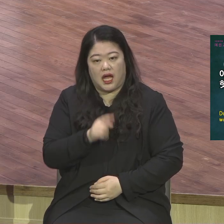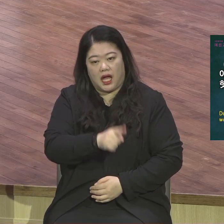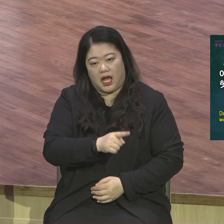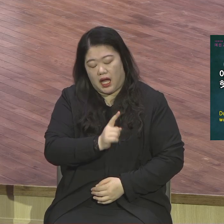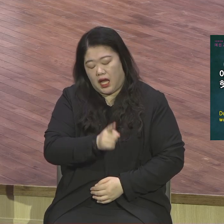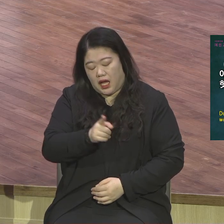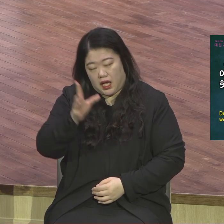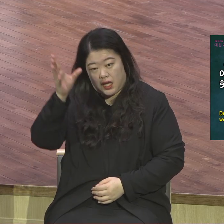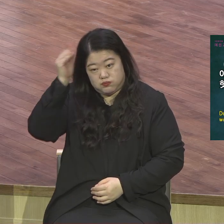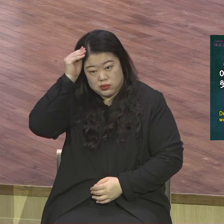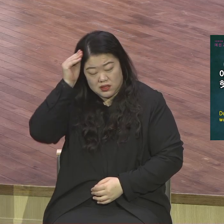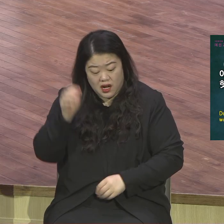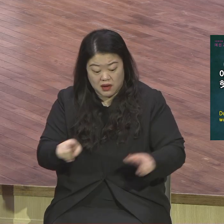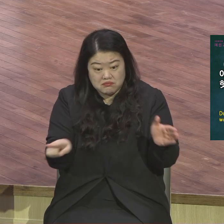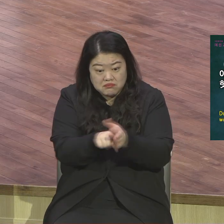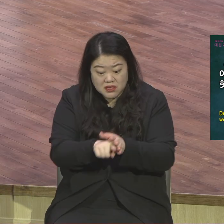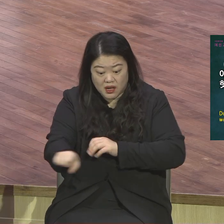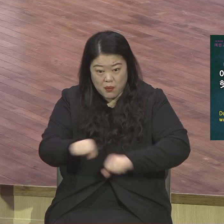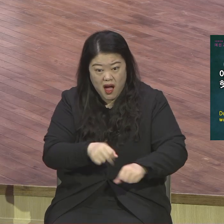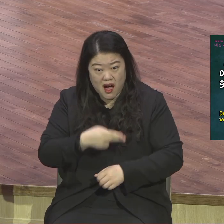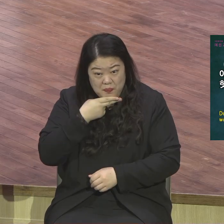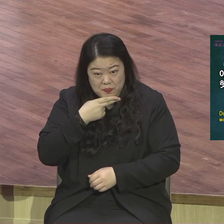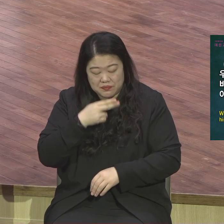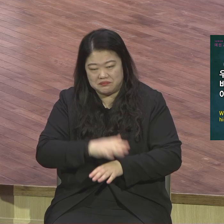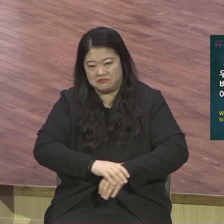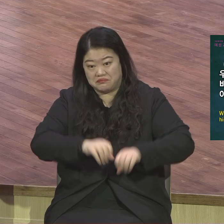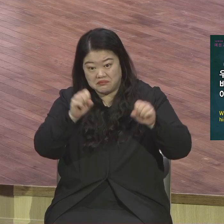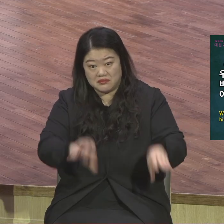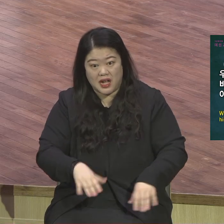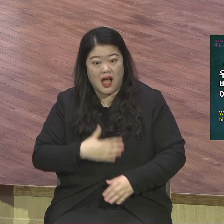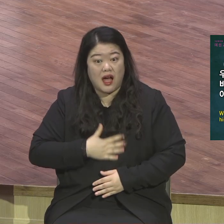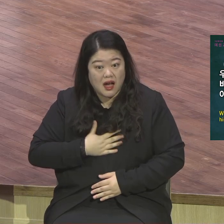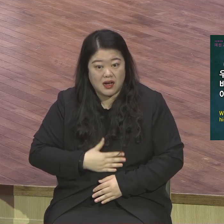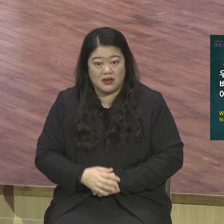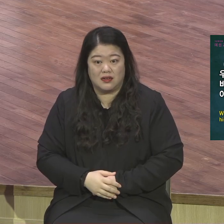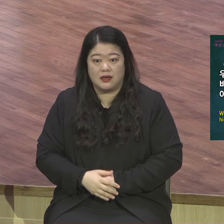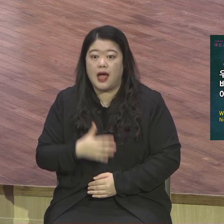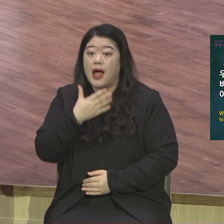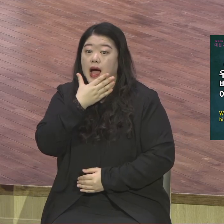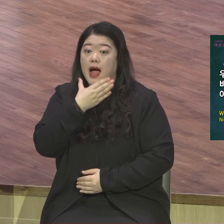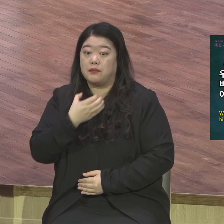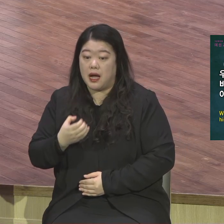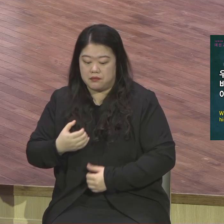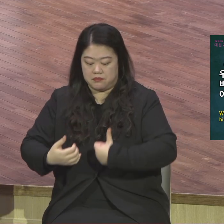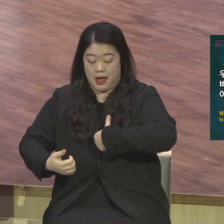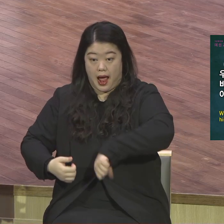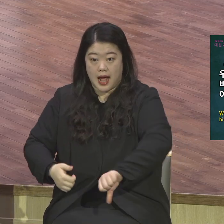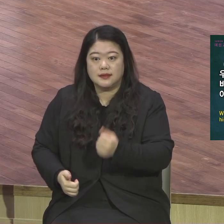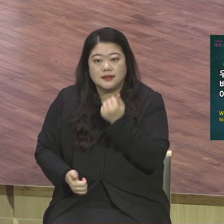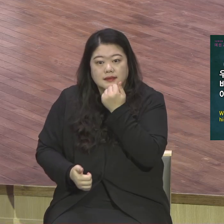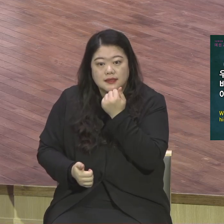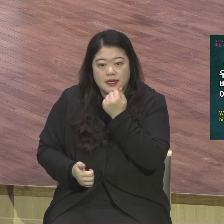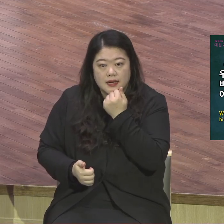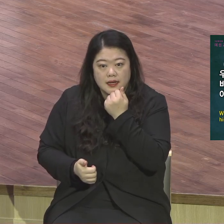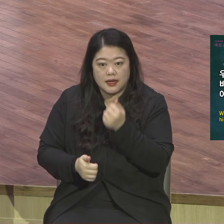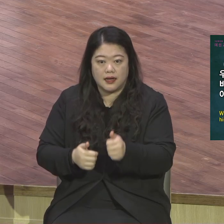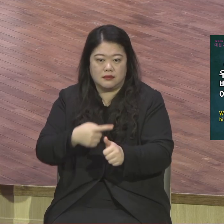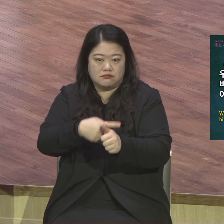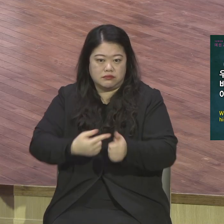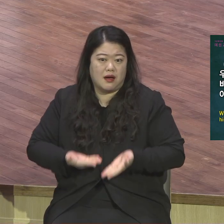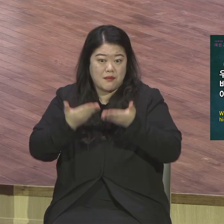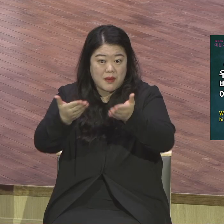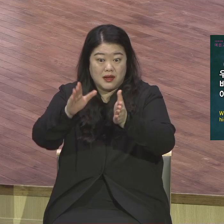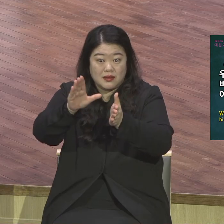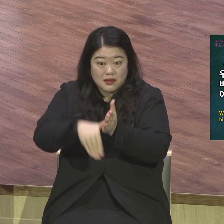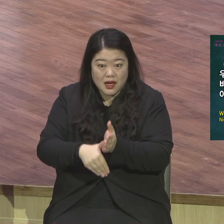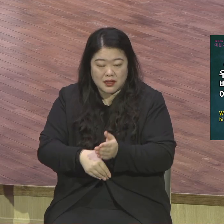사람아, 행함이 없는 믿음이 헛것인 줄을 알고자 하느냐? 우리 조상 아브라함이 그 아들 이삭을 제단에 바칠 때에 행함으로